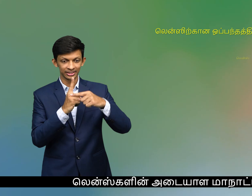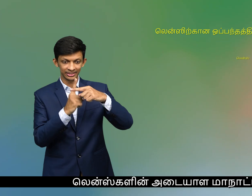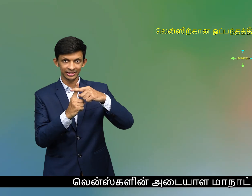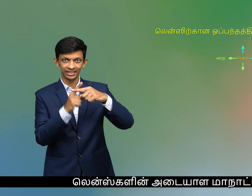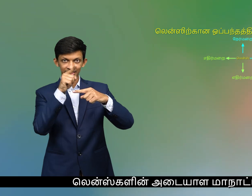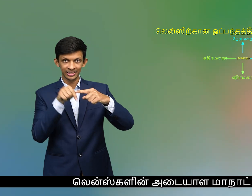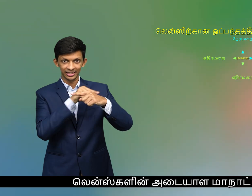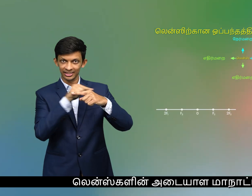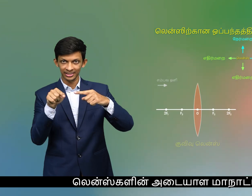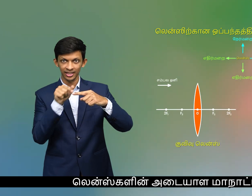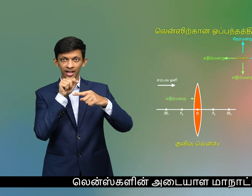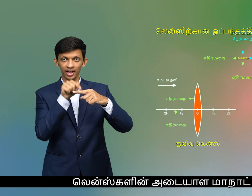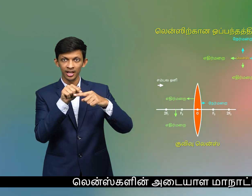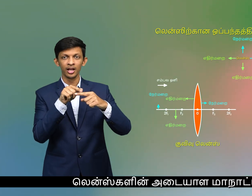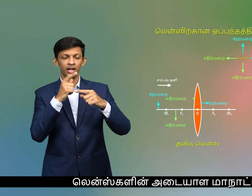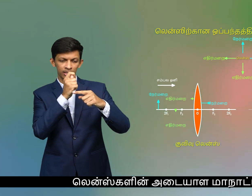வில்லையின் மரபு குறியீடுகள்.